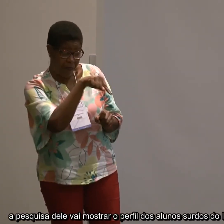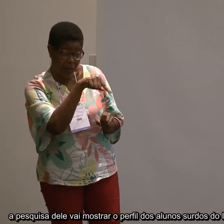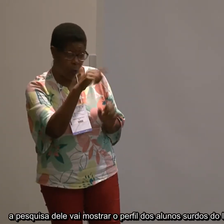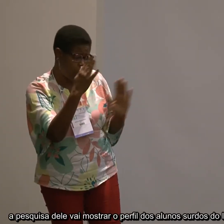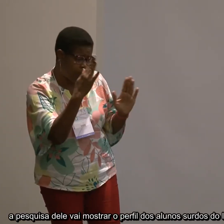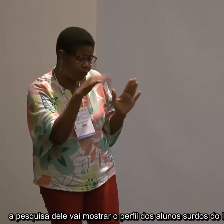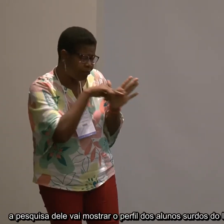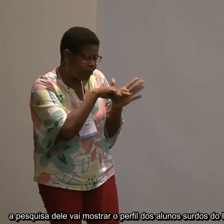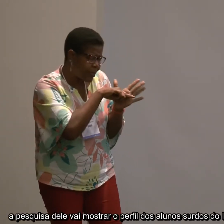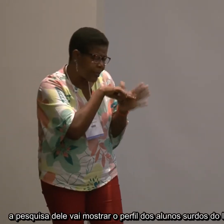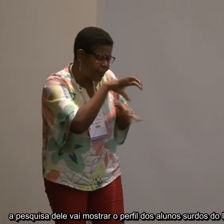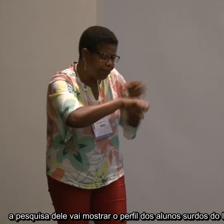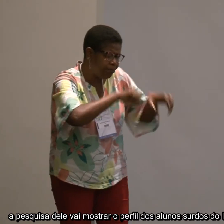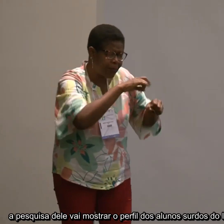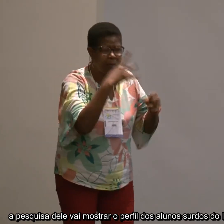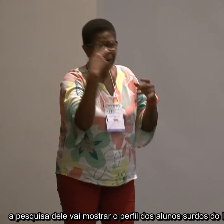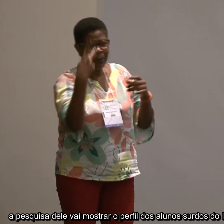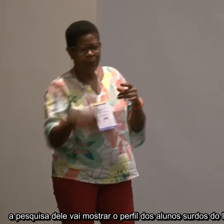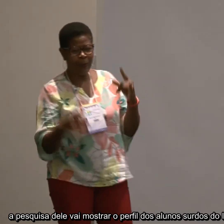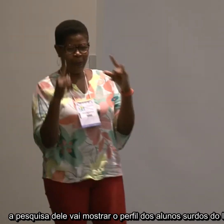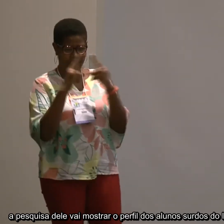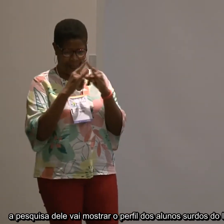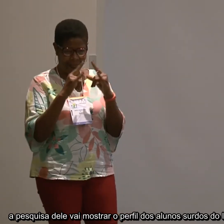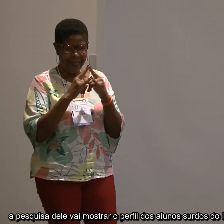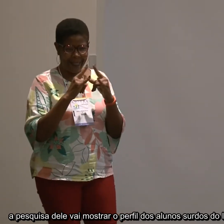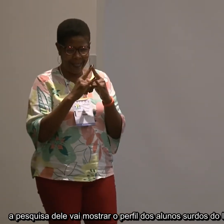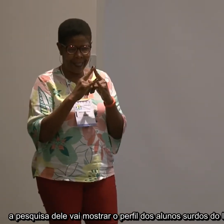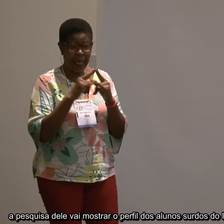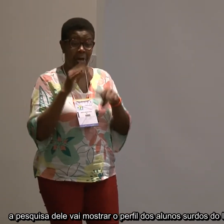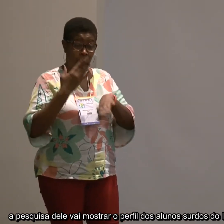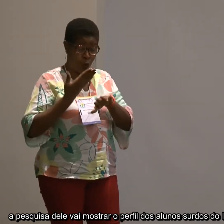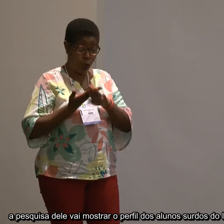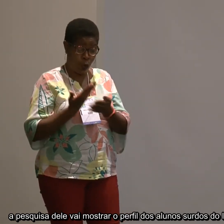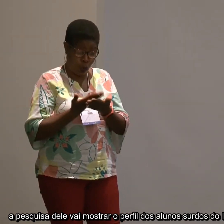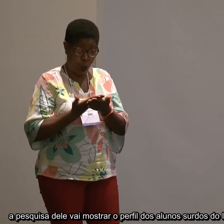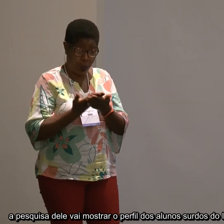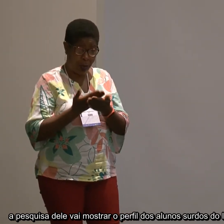vai mostrar o perfil dos dos alunos surdos do INIS